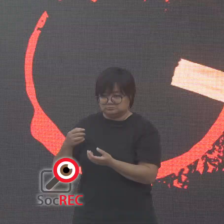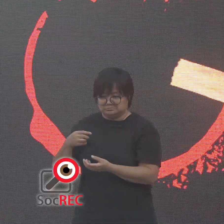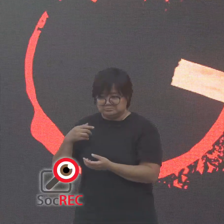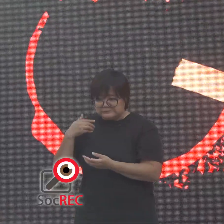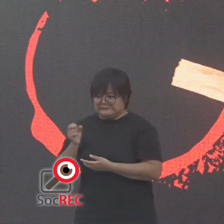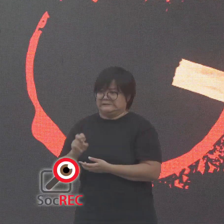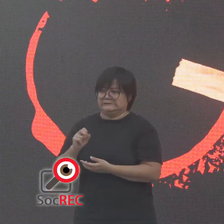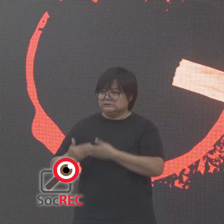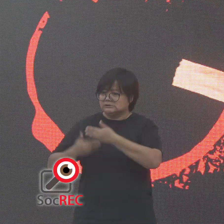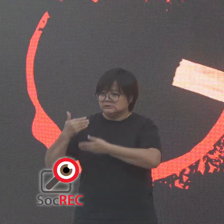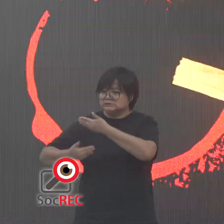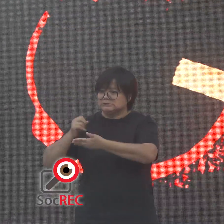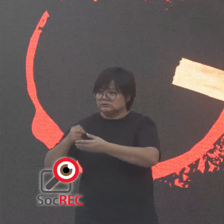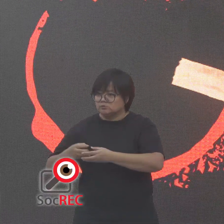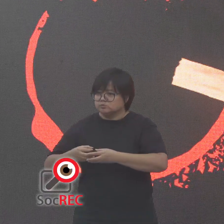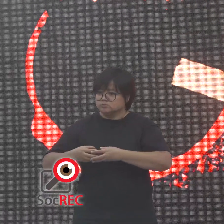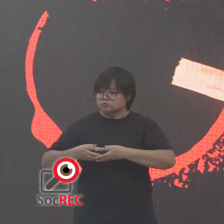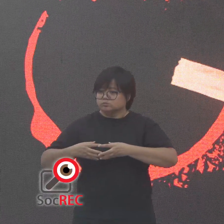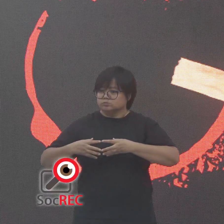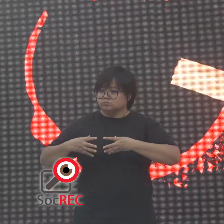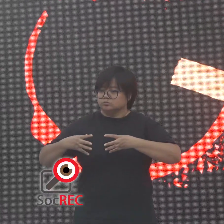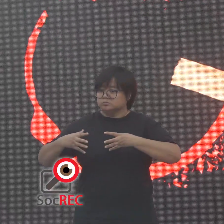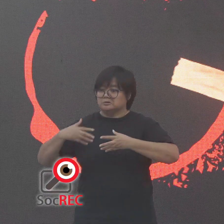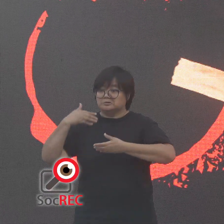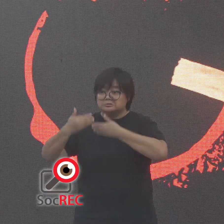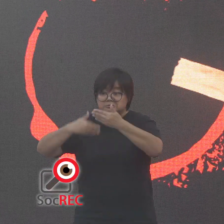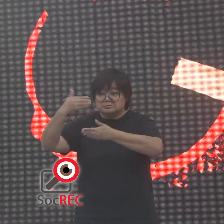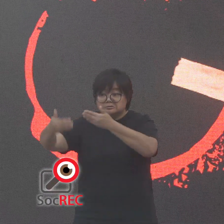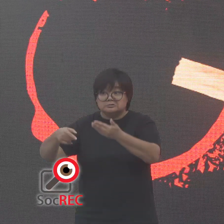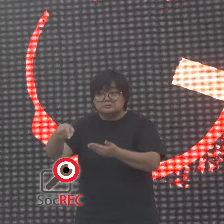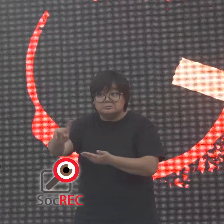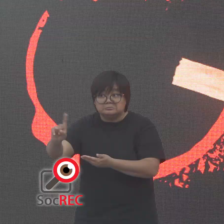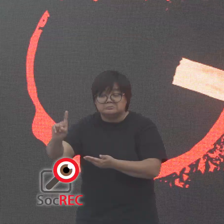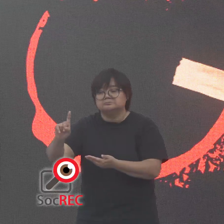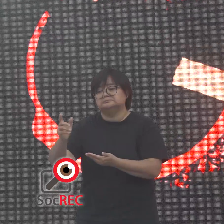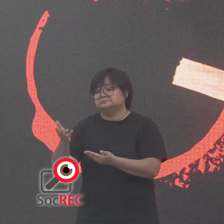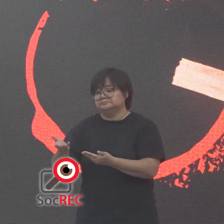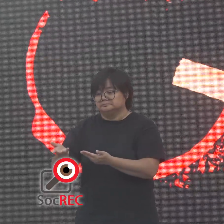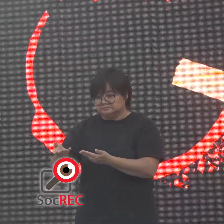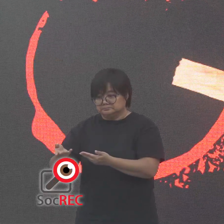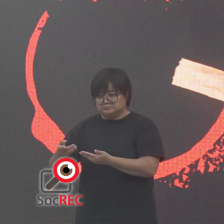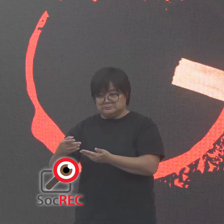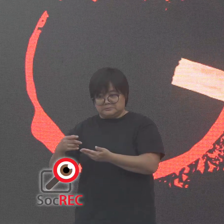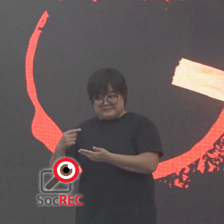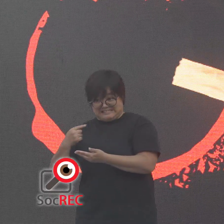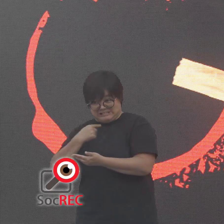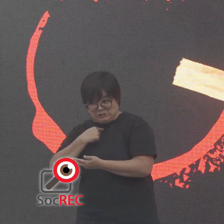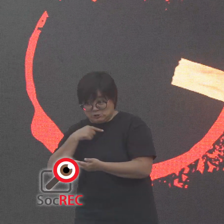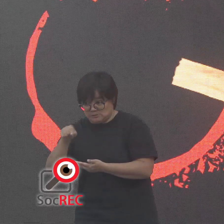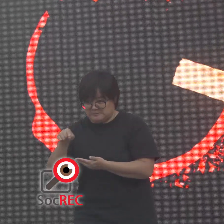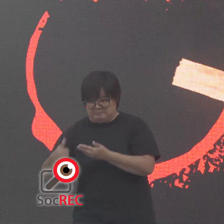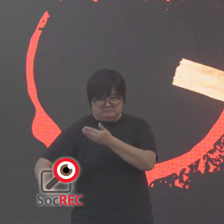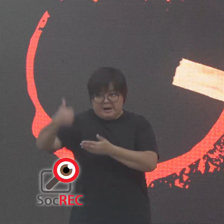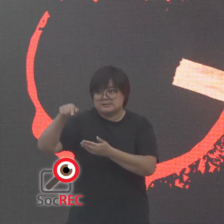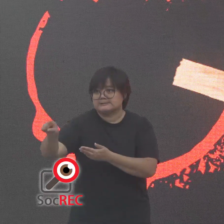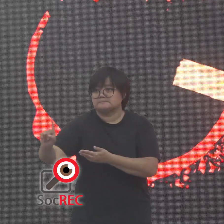要靠我們香港人自己走出來。我們心裏面都明白，這個江山是要靠我們自己雙手